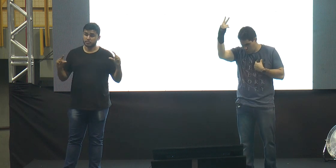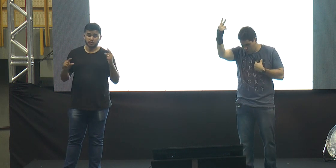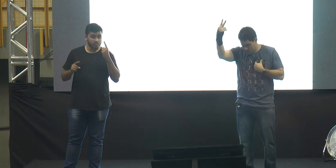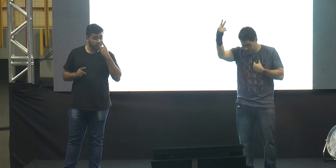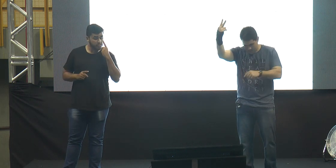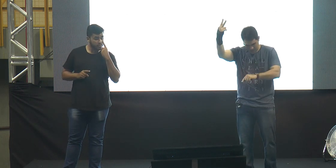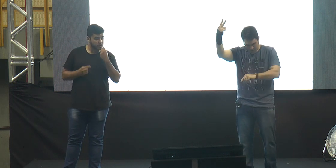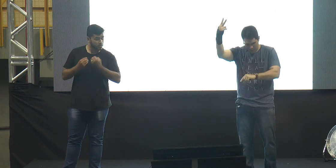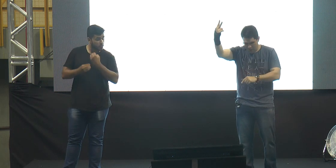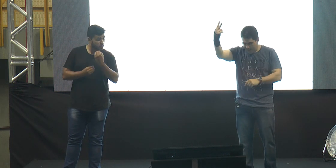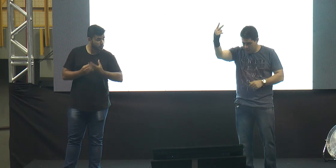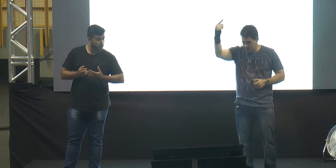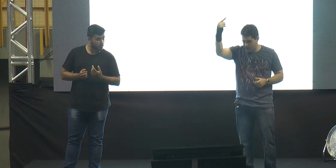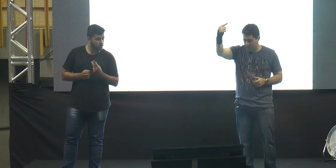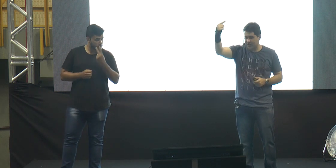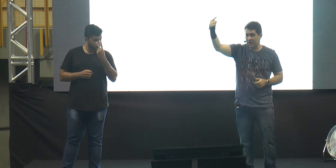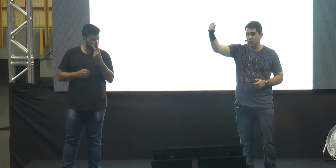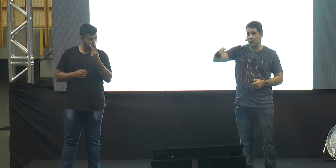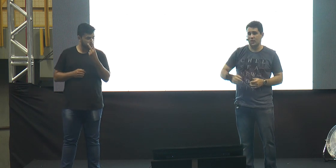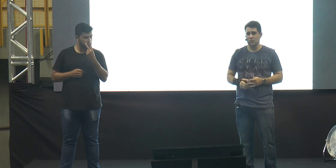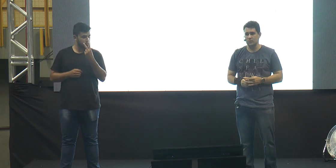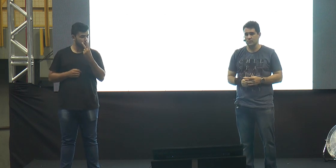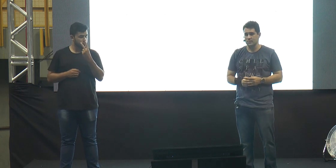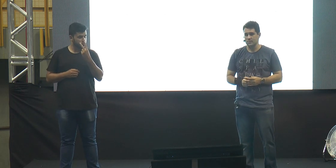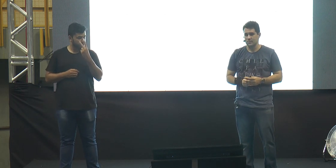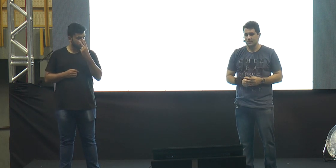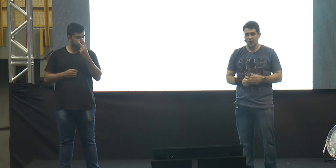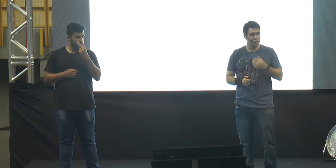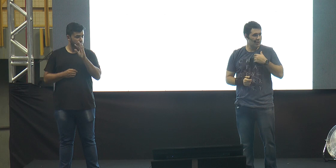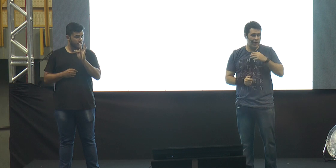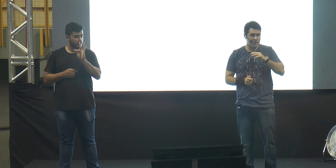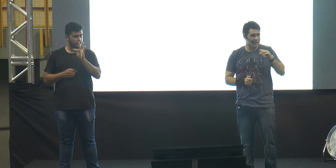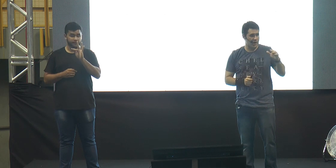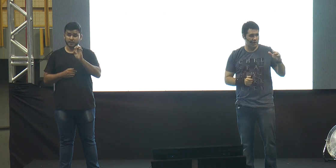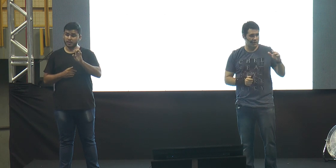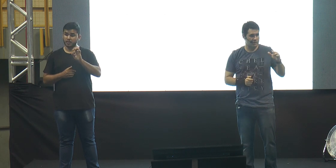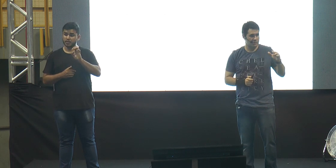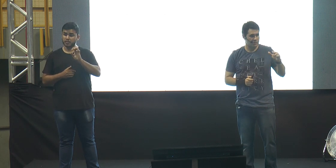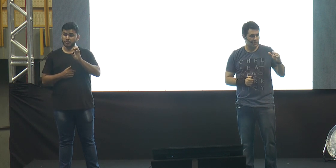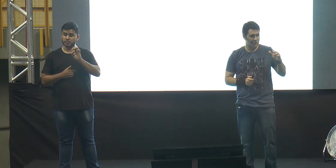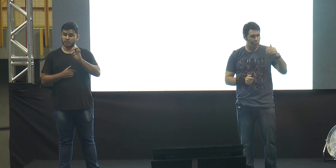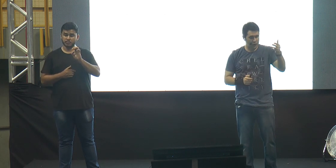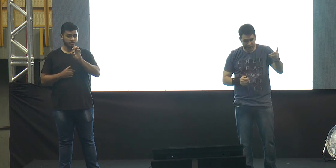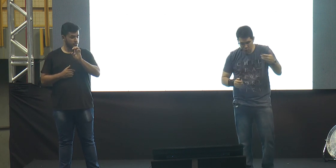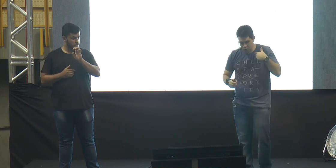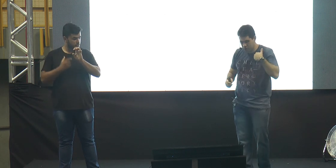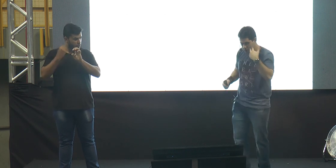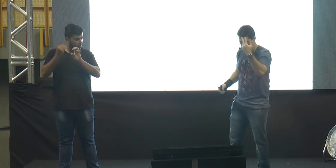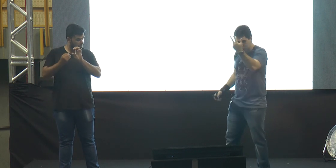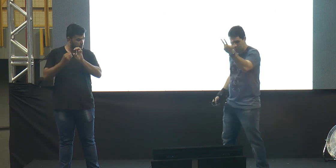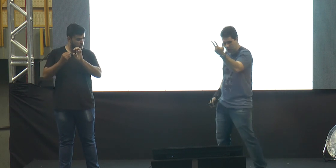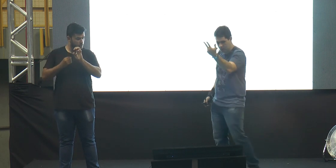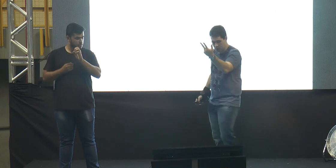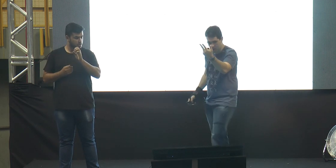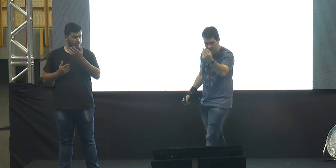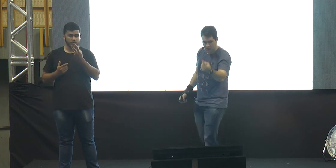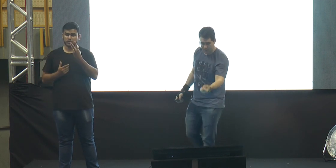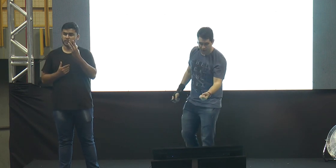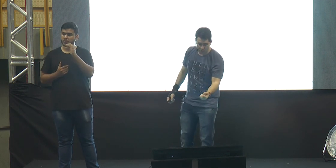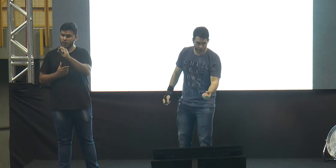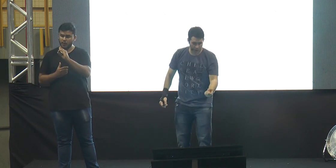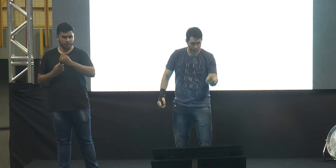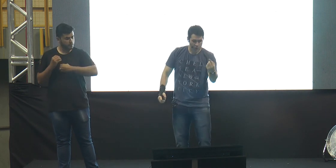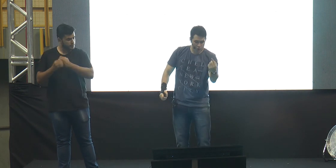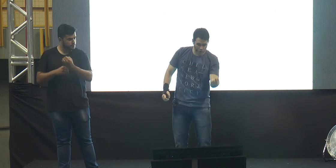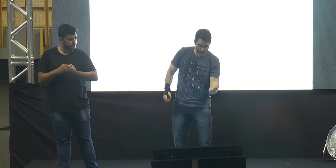tenho 2 moléculas de Fe3O4? Eu não quero esse cara. Então, por esse motivo que eu vou multiplicar por 2,